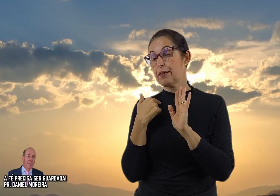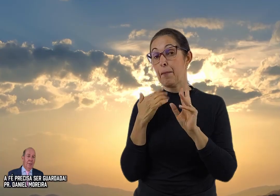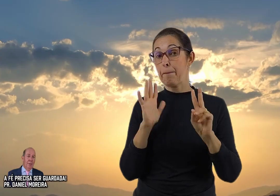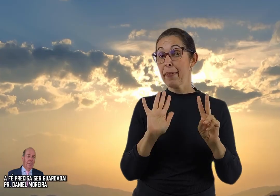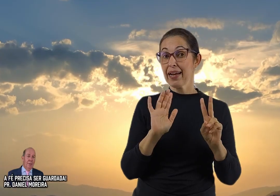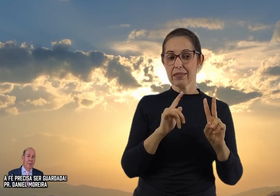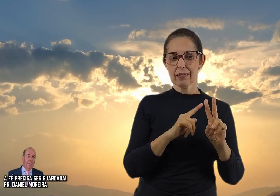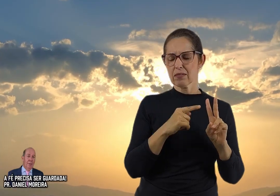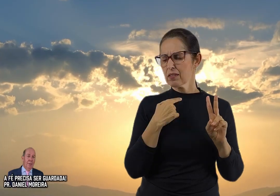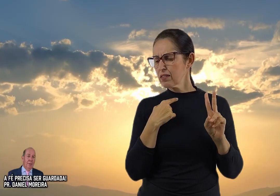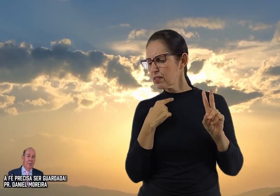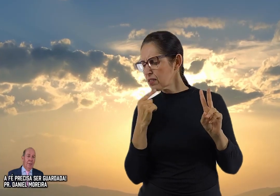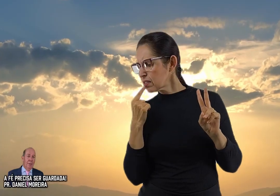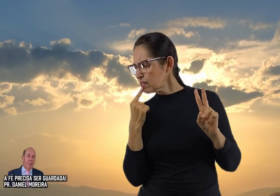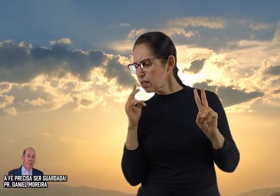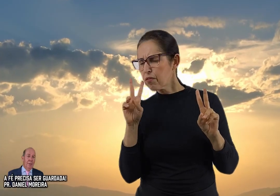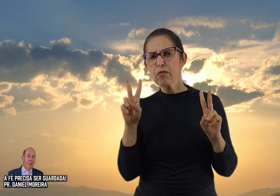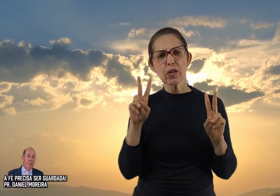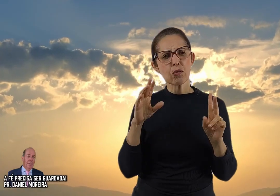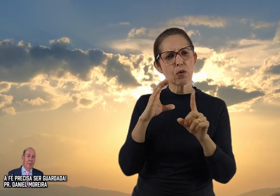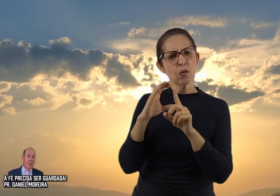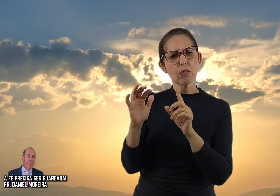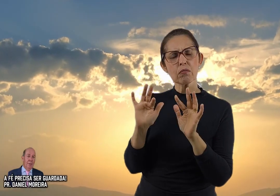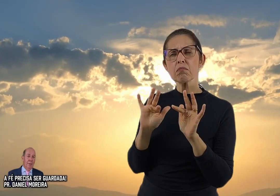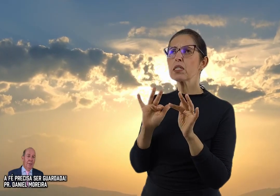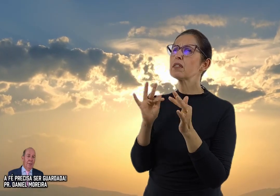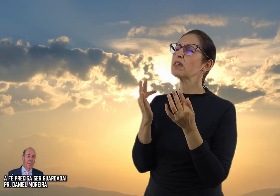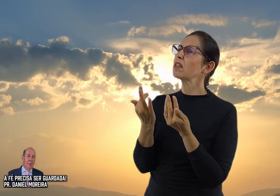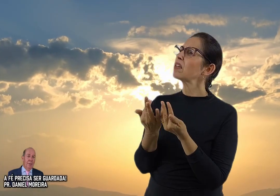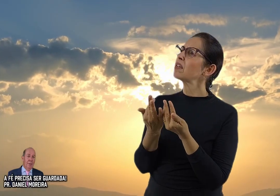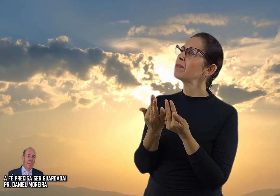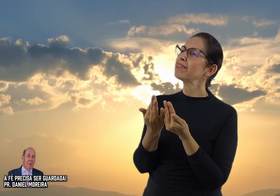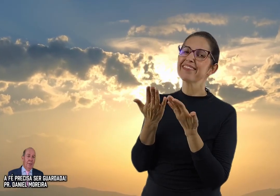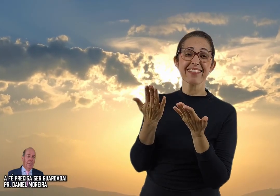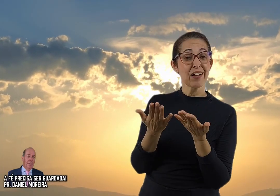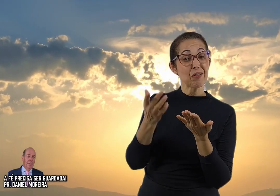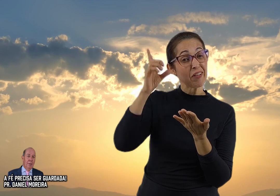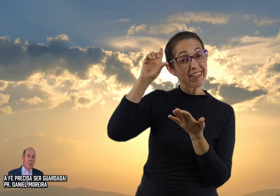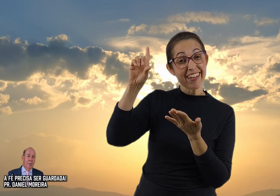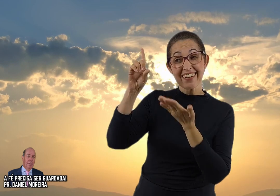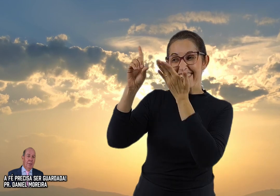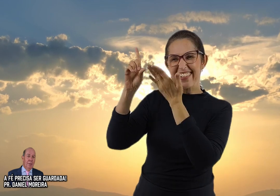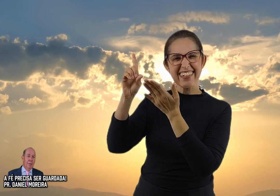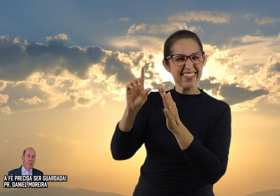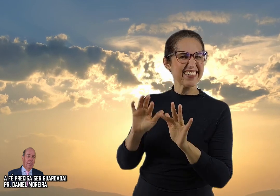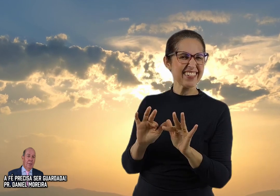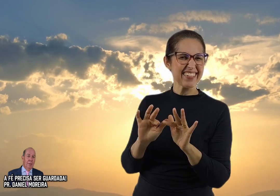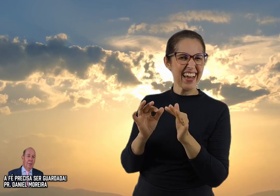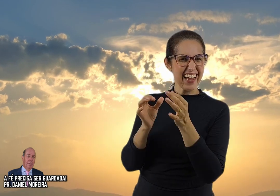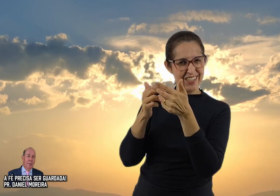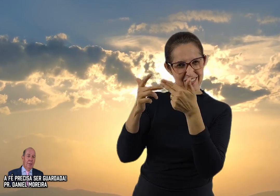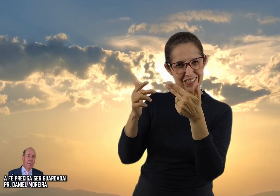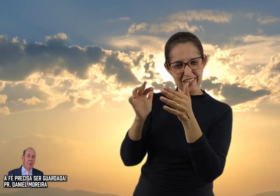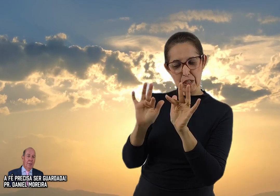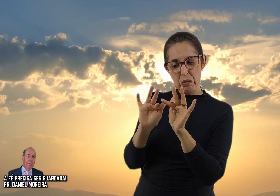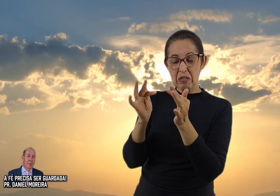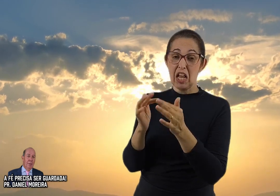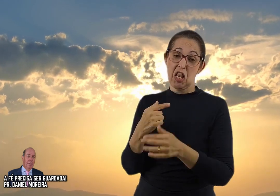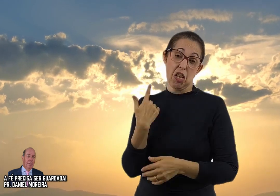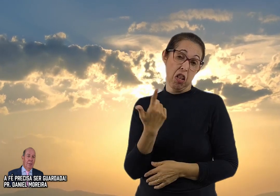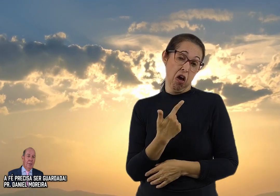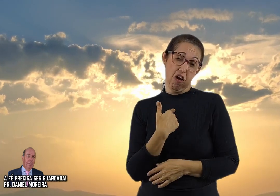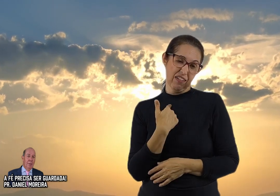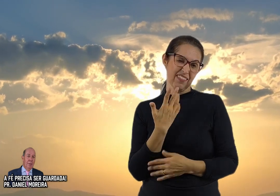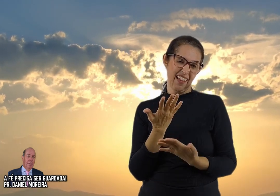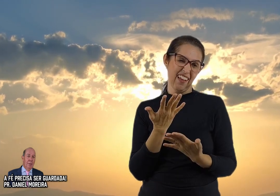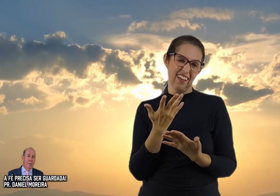Mas eles viram assim, muita simplicidade no culto. As coisas de Deus são simples, meus irmãos. Nós gostamos de rebuscar as